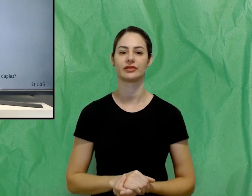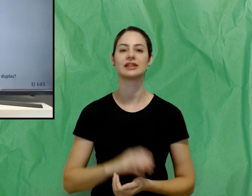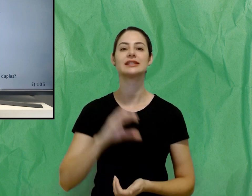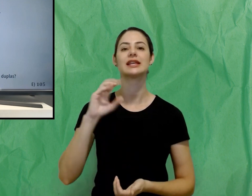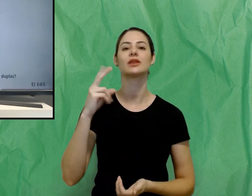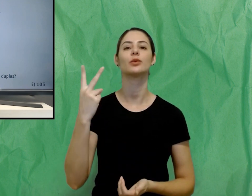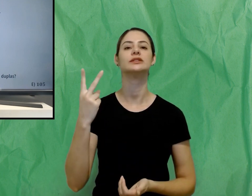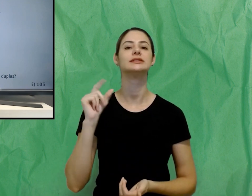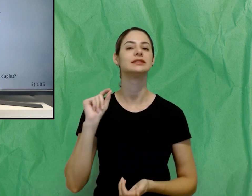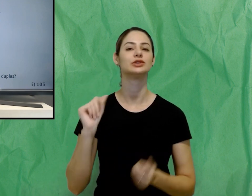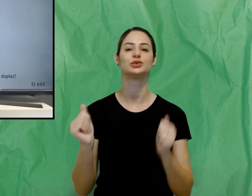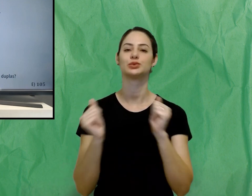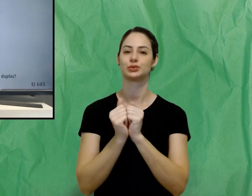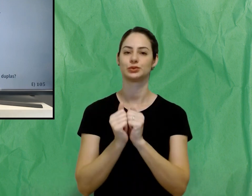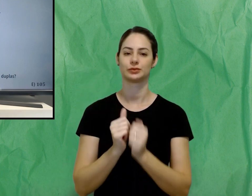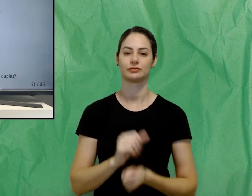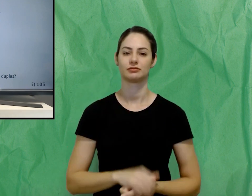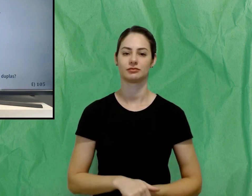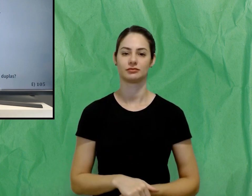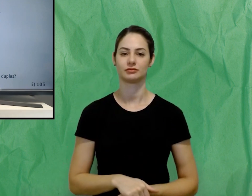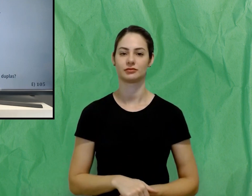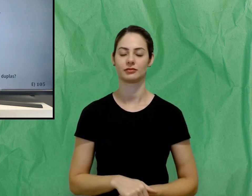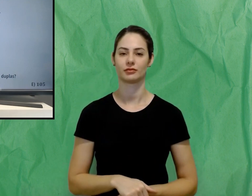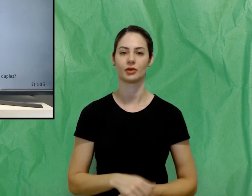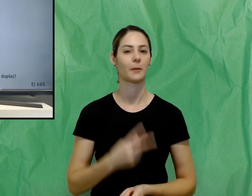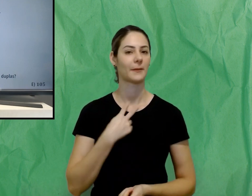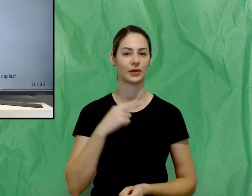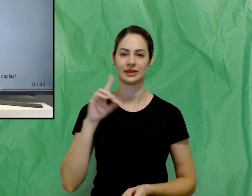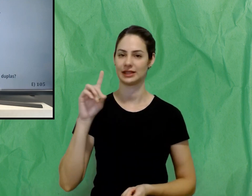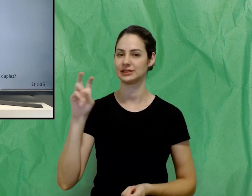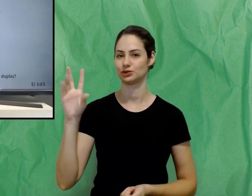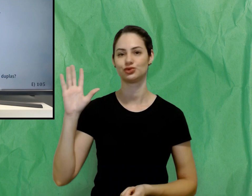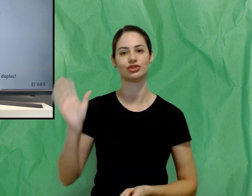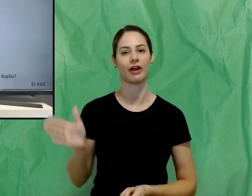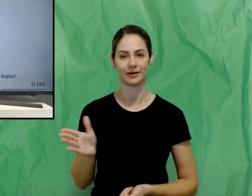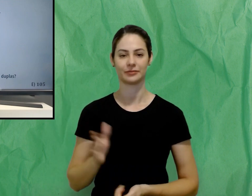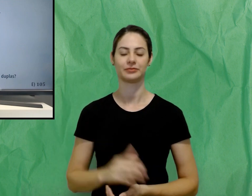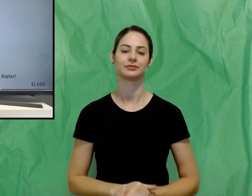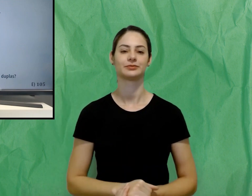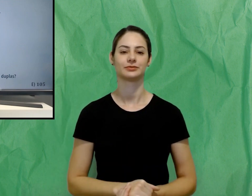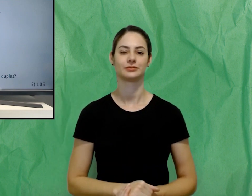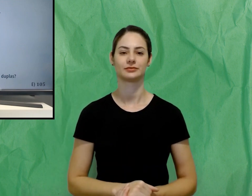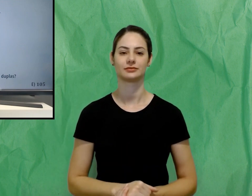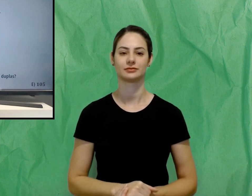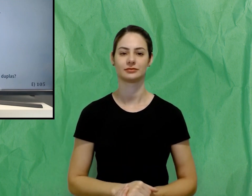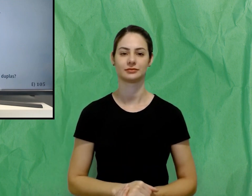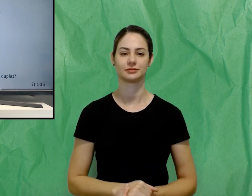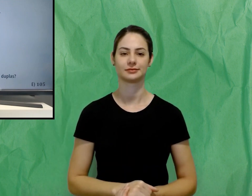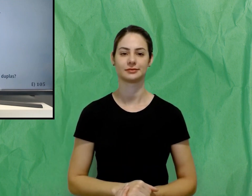C2? Só não pode ser D5. Portanto, 5